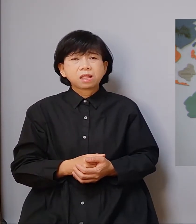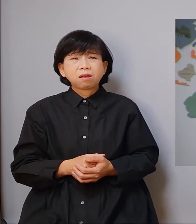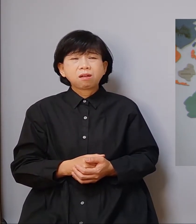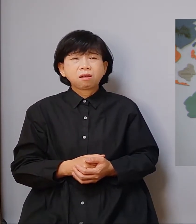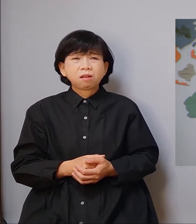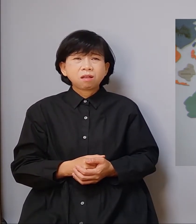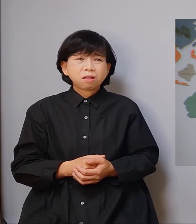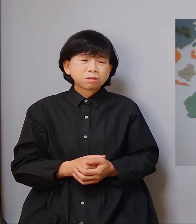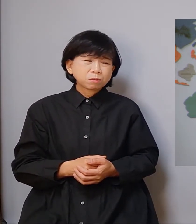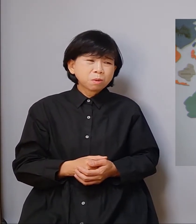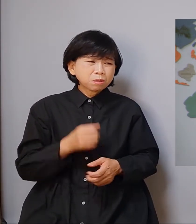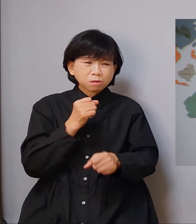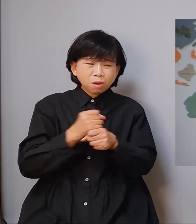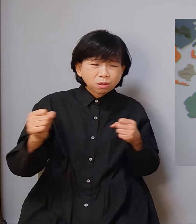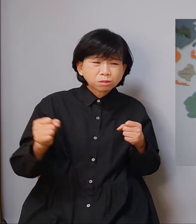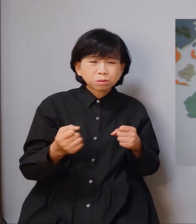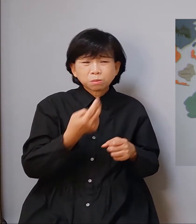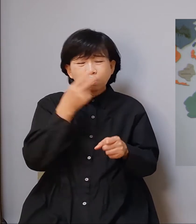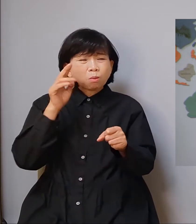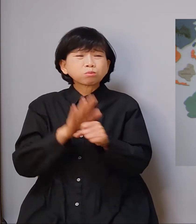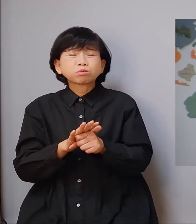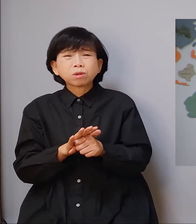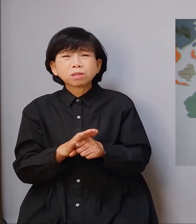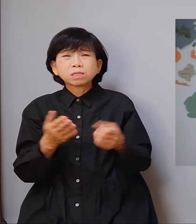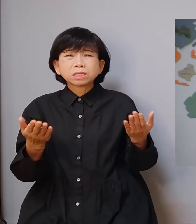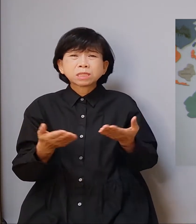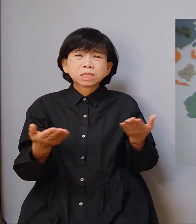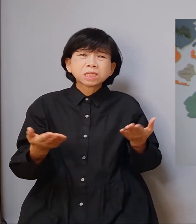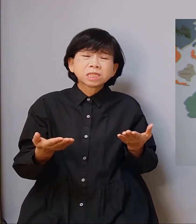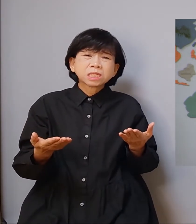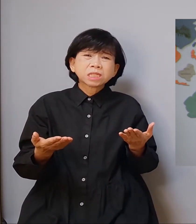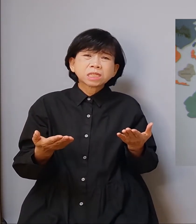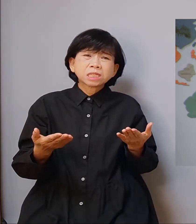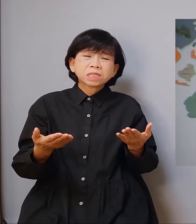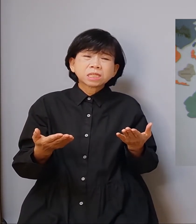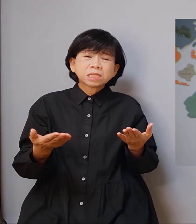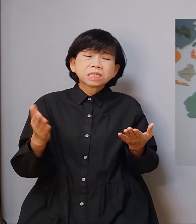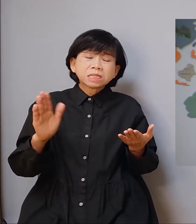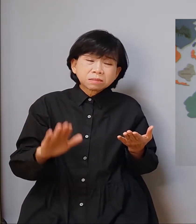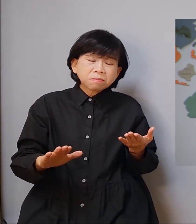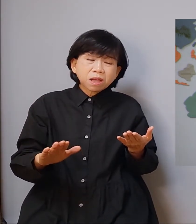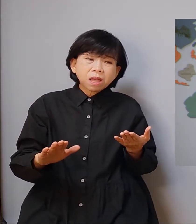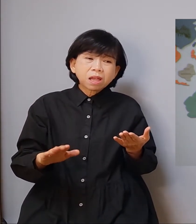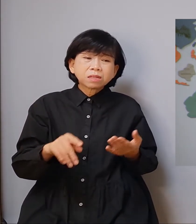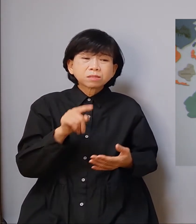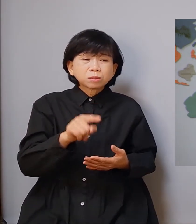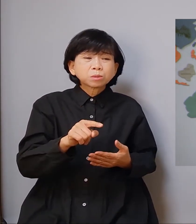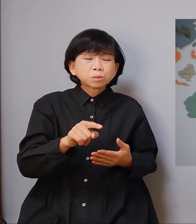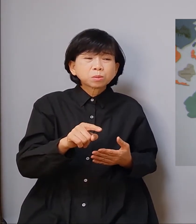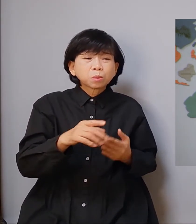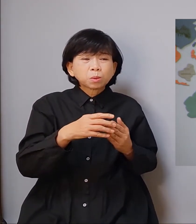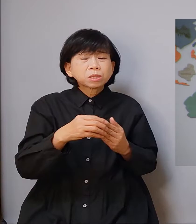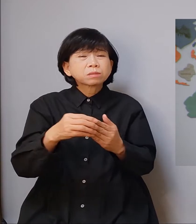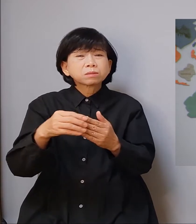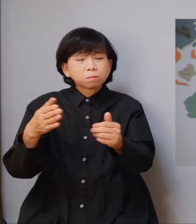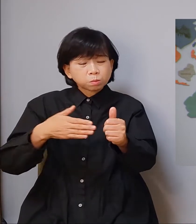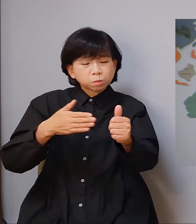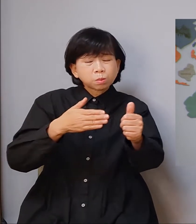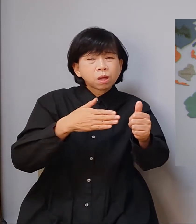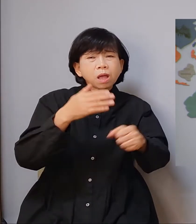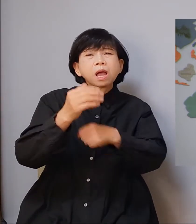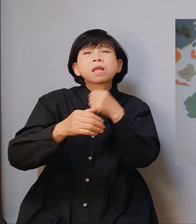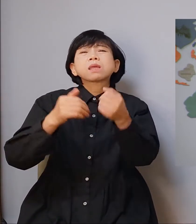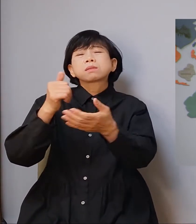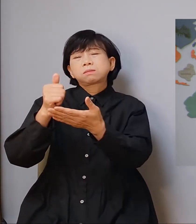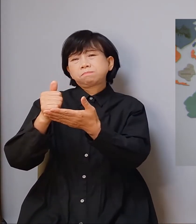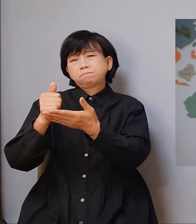잔인해, 너무 황당해, 너무 억울해. 그렇다 해도 그 상황을 이끄시는 분은 누구시라고요? 하나님이신 줄